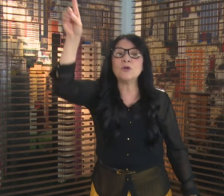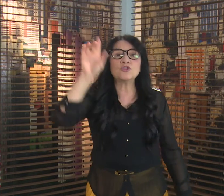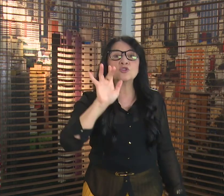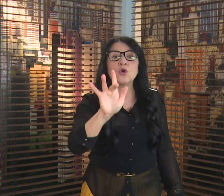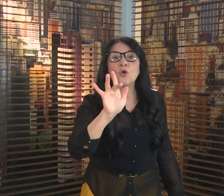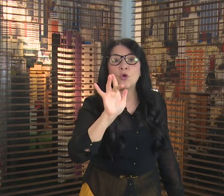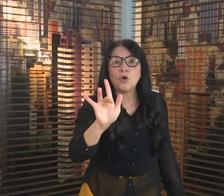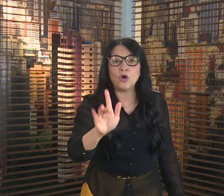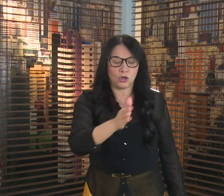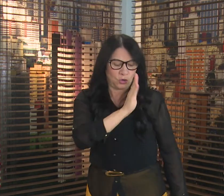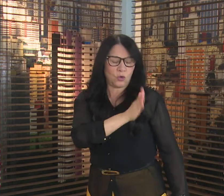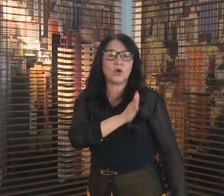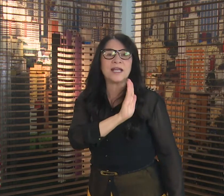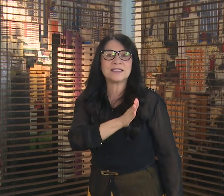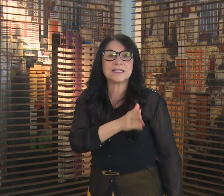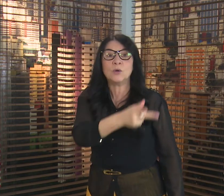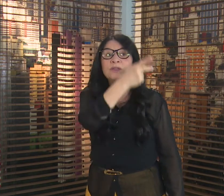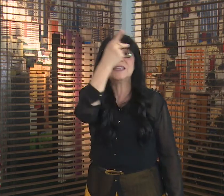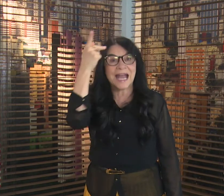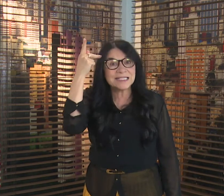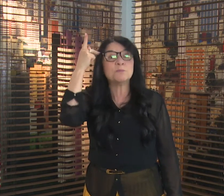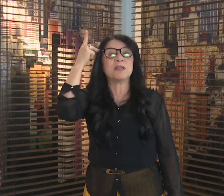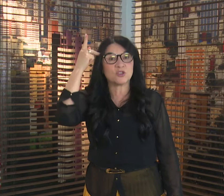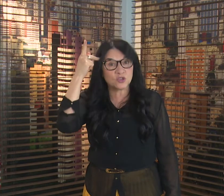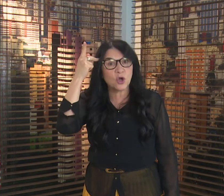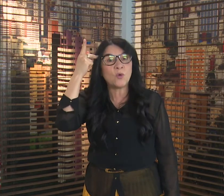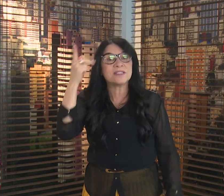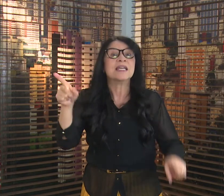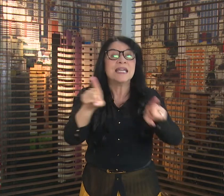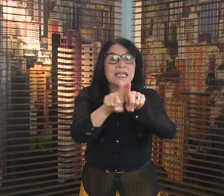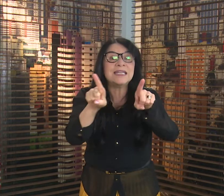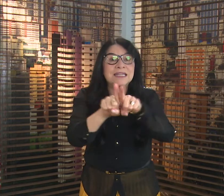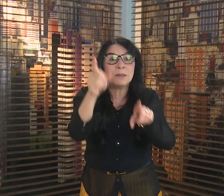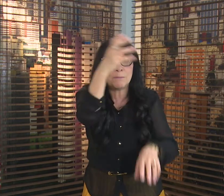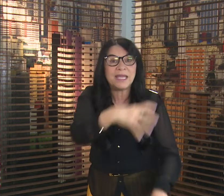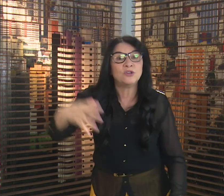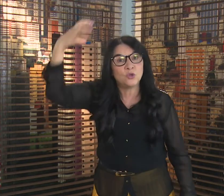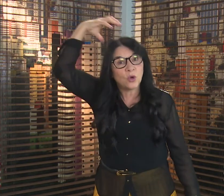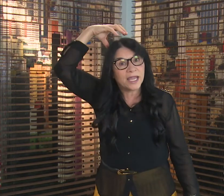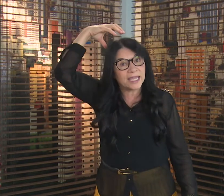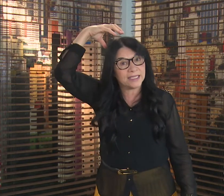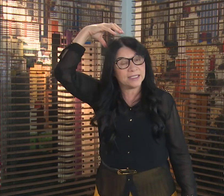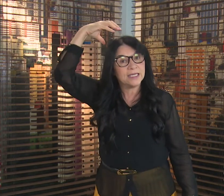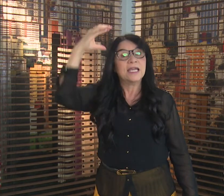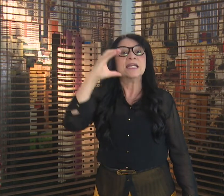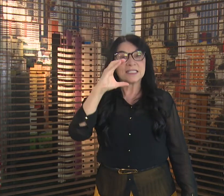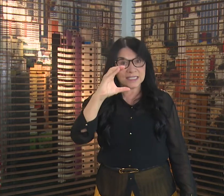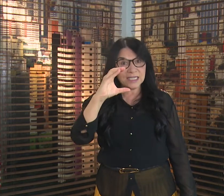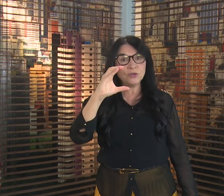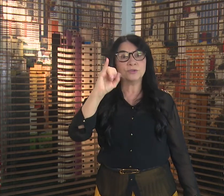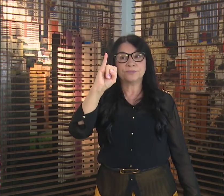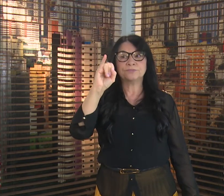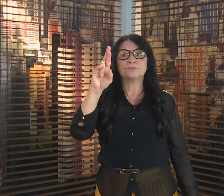Deus tocou no coração das pessoas e também do rei Ciro.